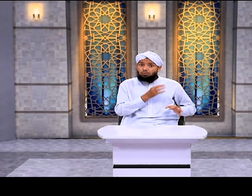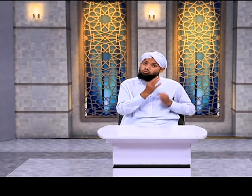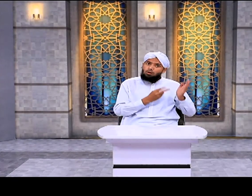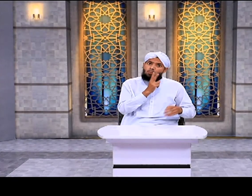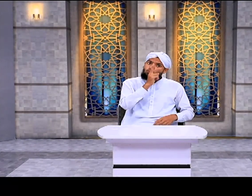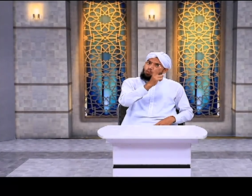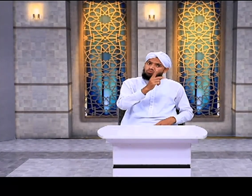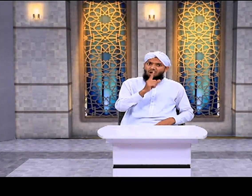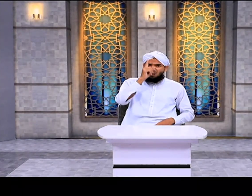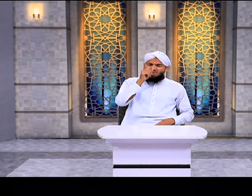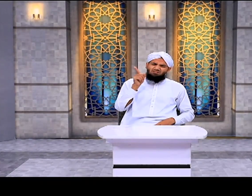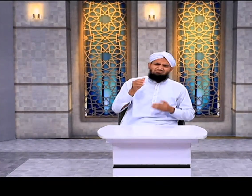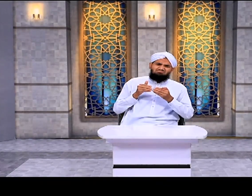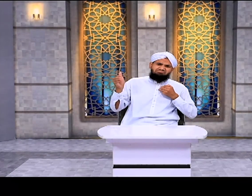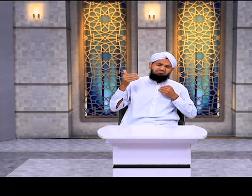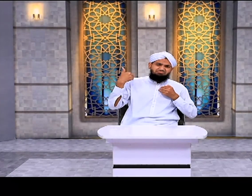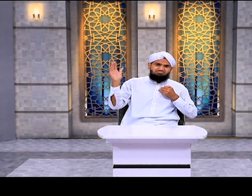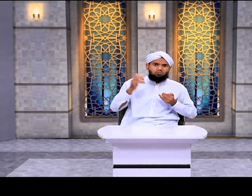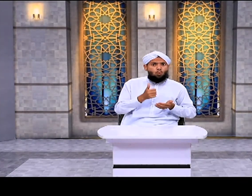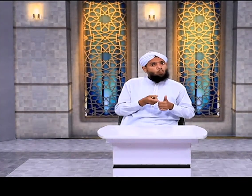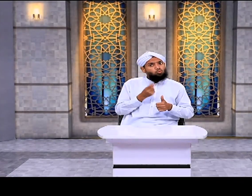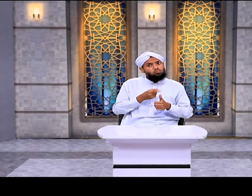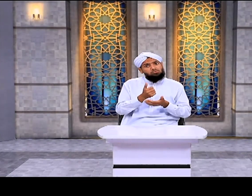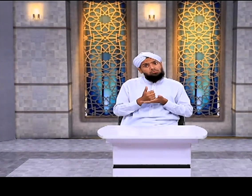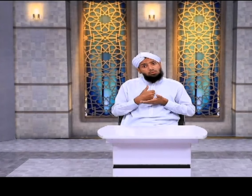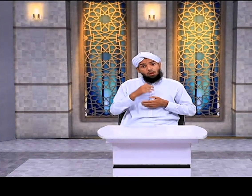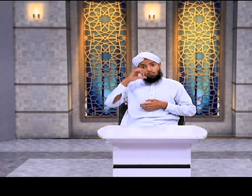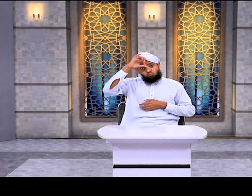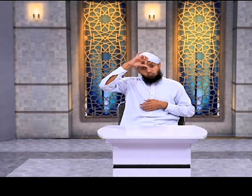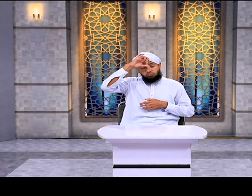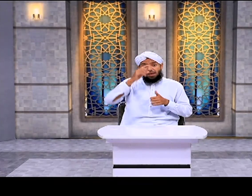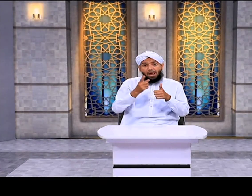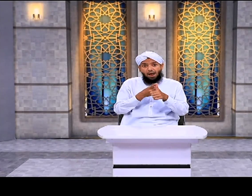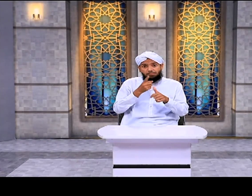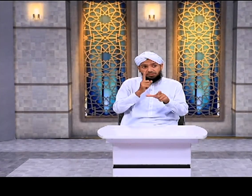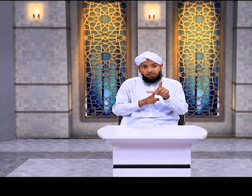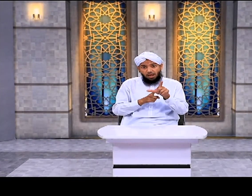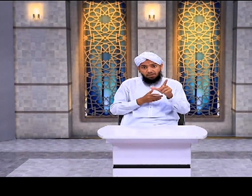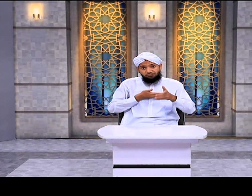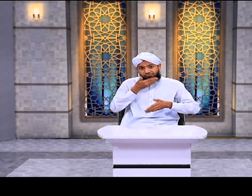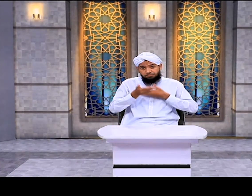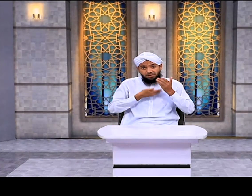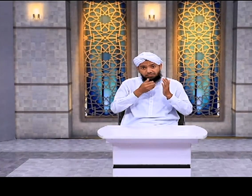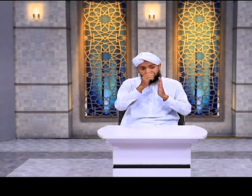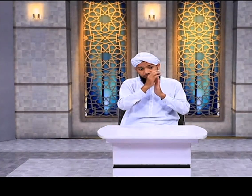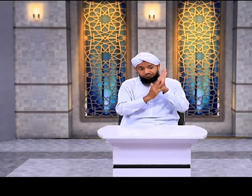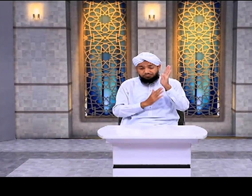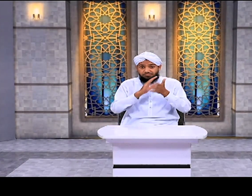الہی اسے آگ سے امان دے دے۔ حکیم الامت مفتی احمد یار خان نعیمی رحمۃ اللہ علیہ اس حدیث پاک کے